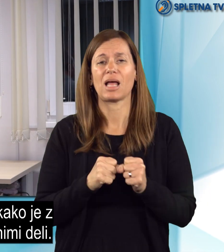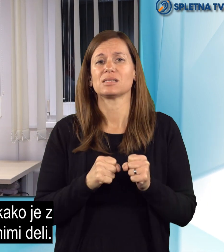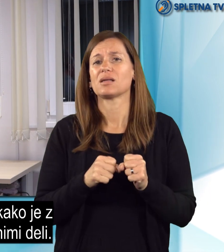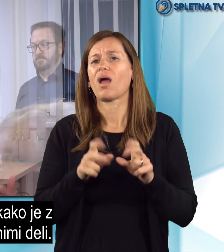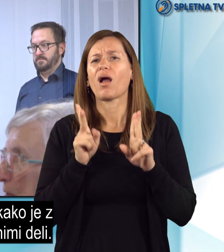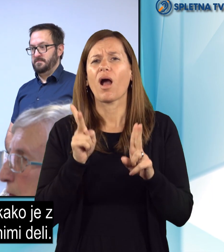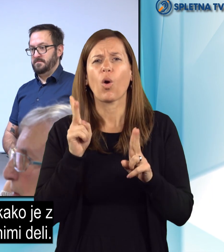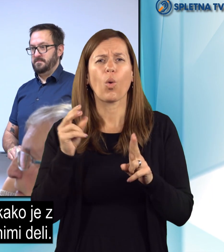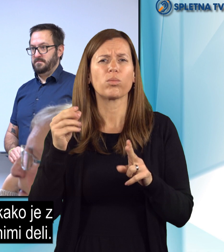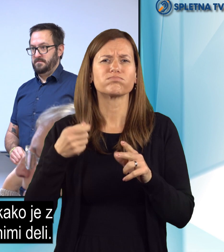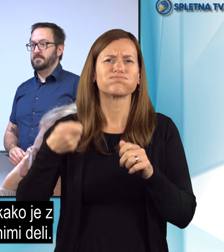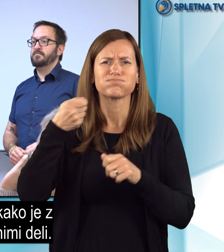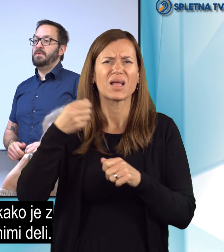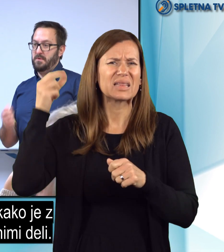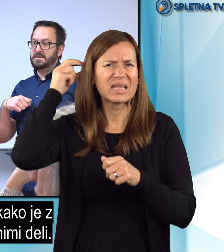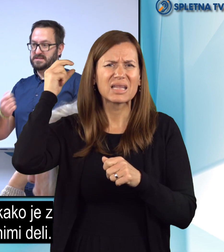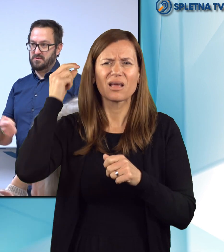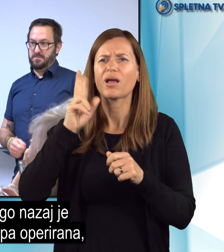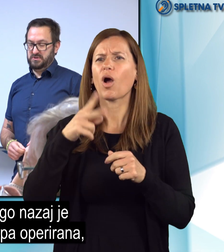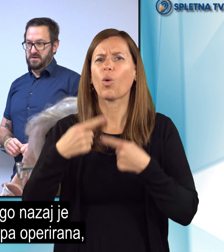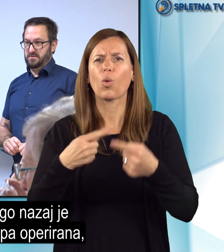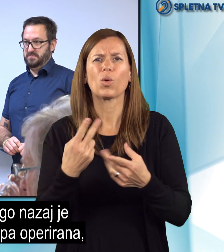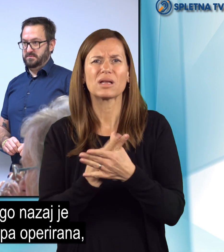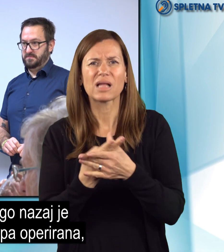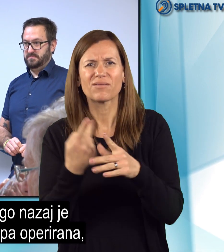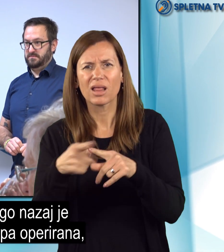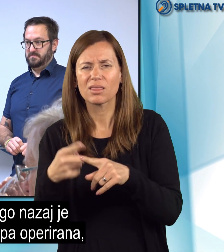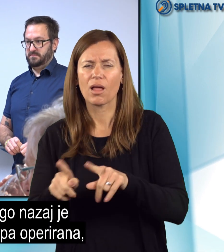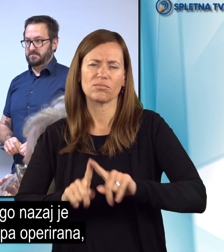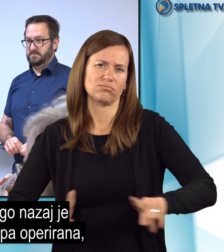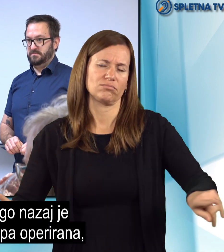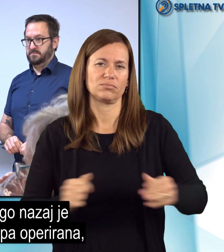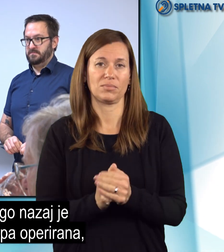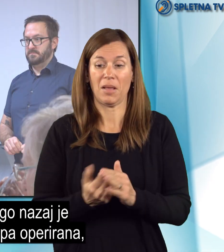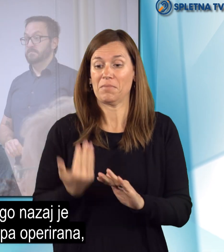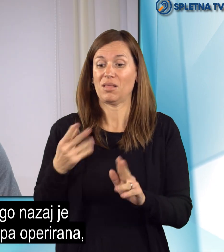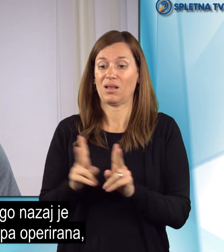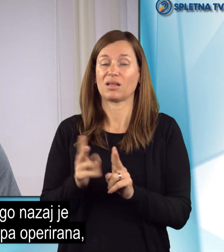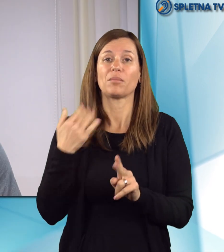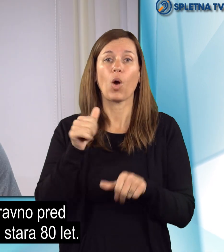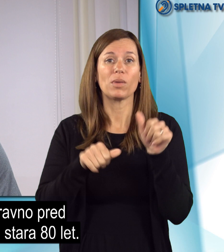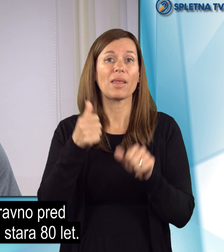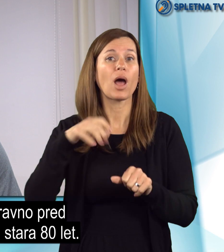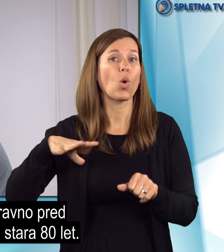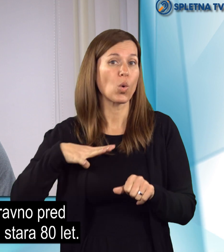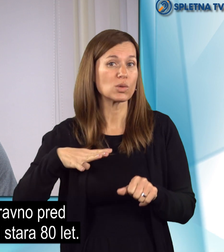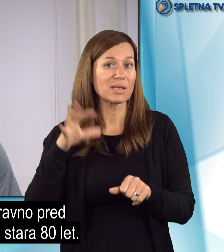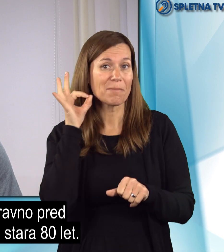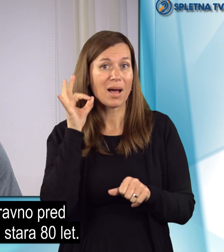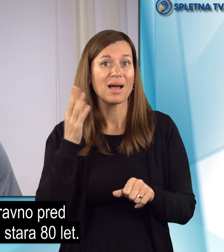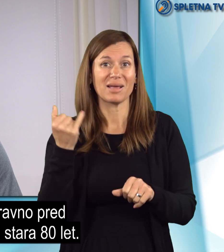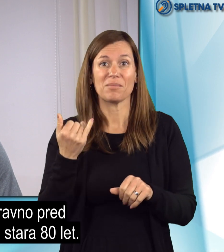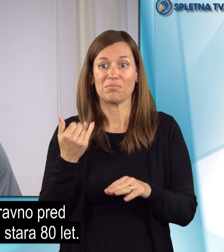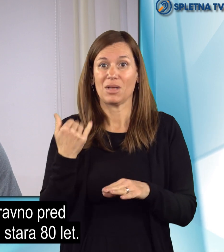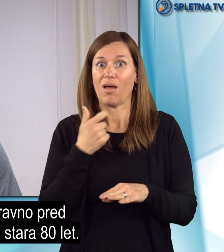fittingi, kako so ti rezervni deli. Še ni dolgo nazaj je bila ena gospa operirana, ki je bila ravno pred